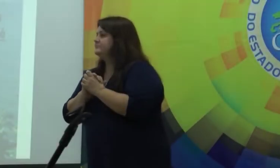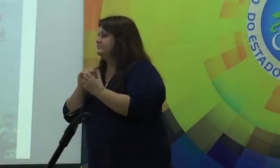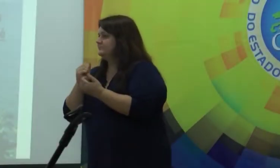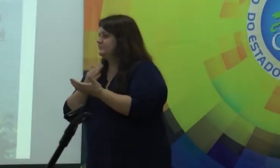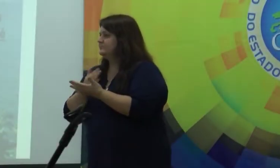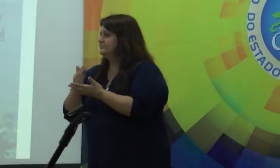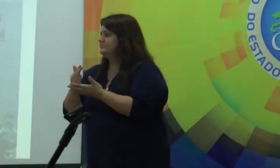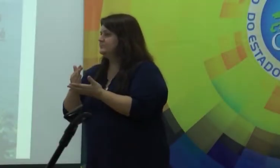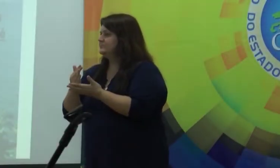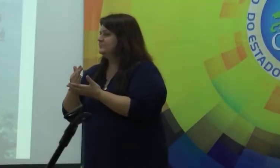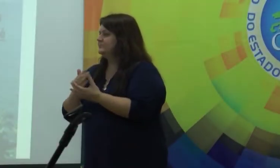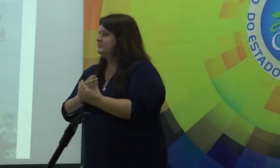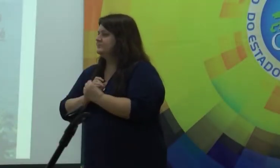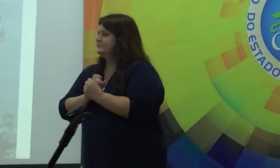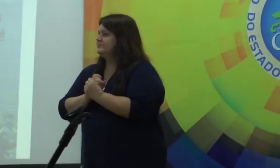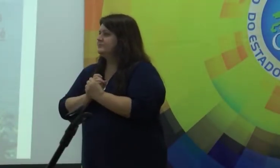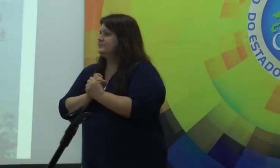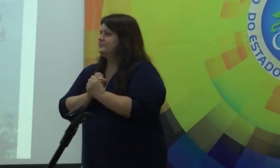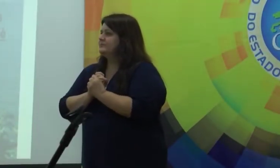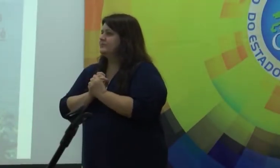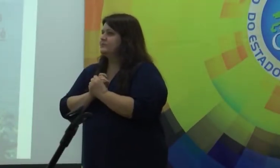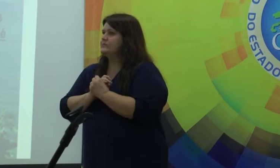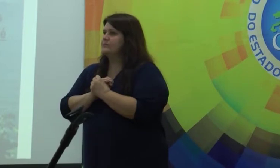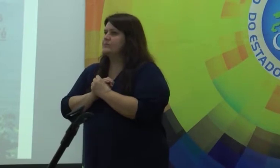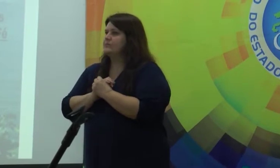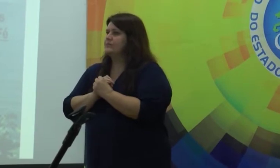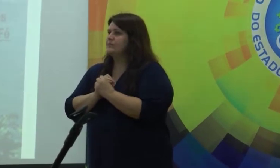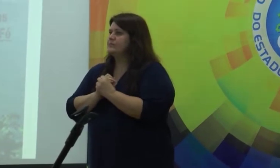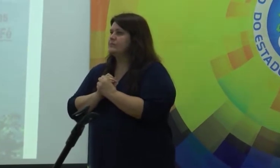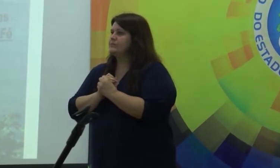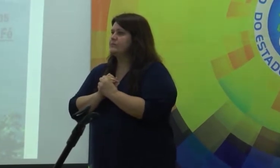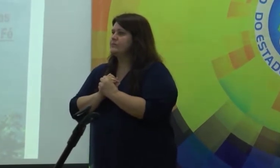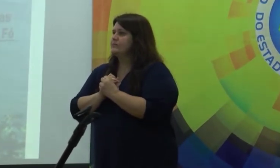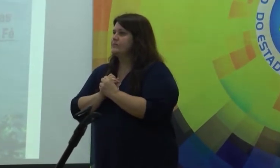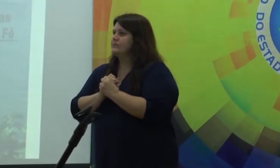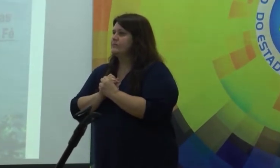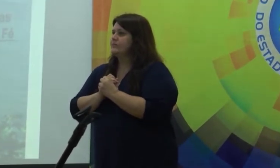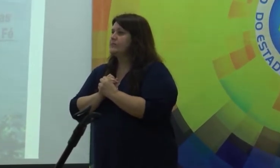Fala muito bom, vamos lá, vamos começar.